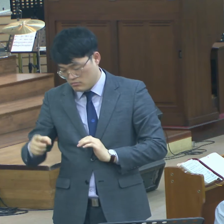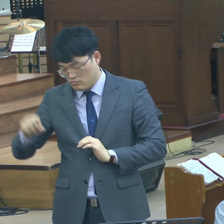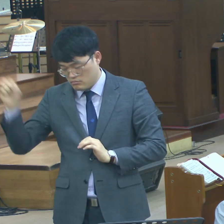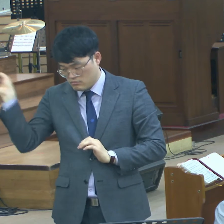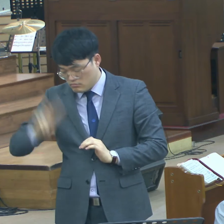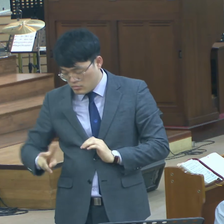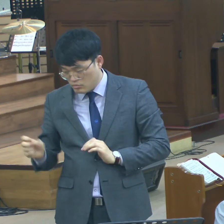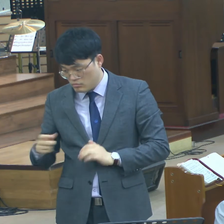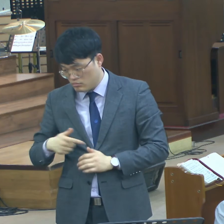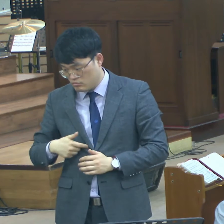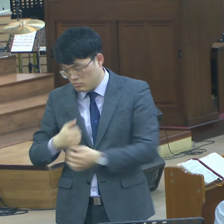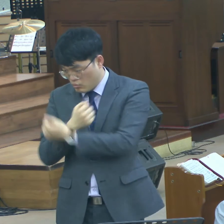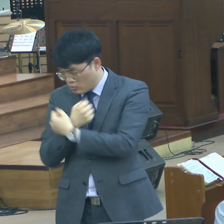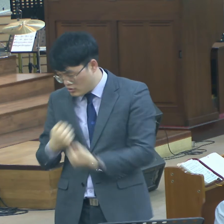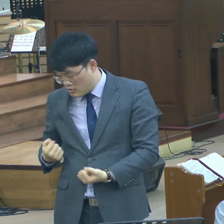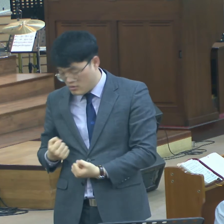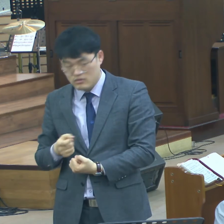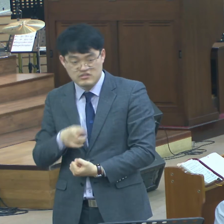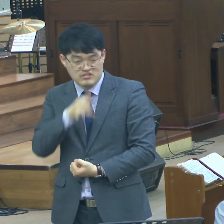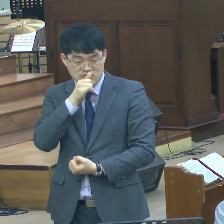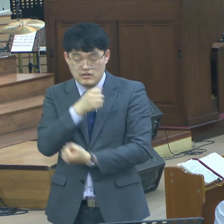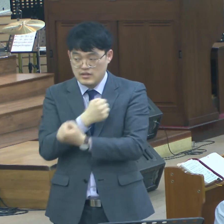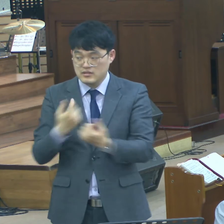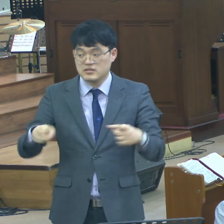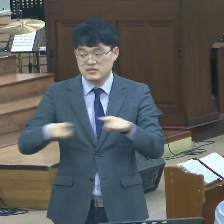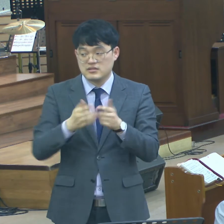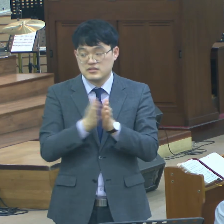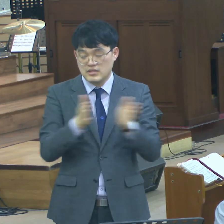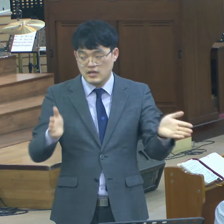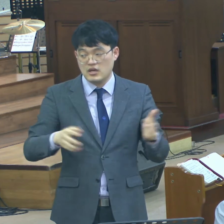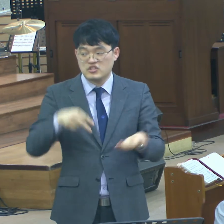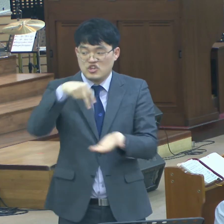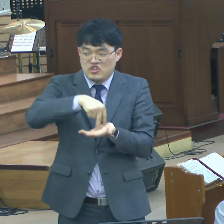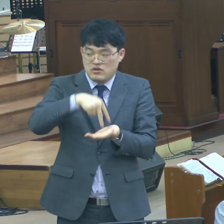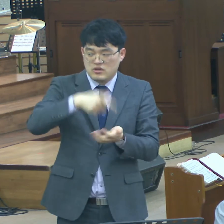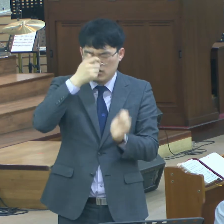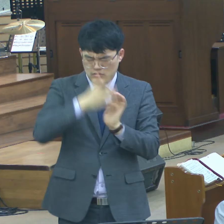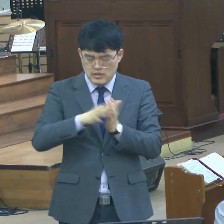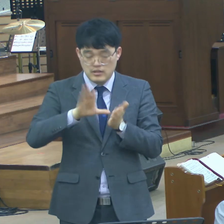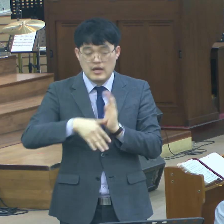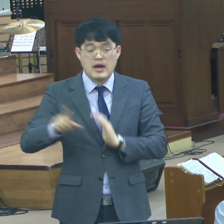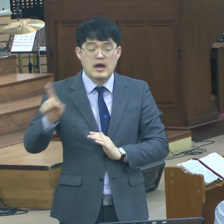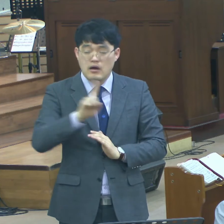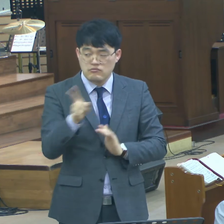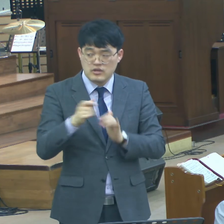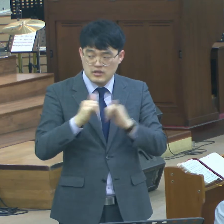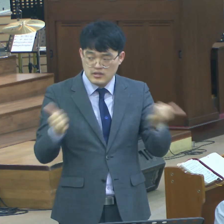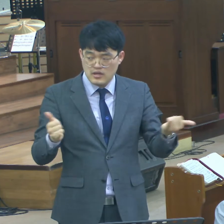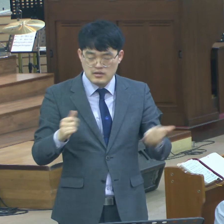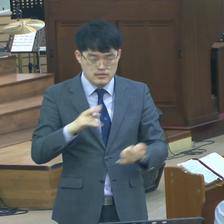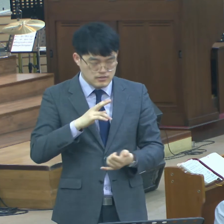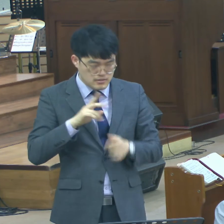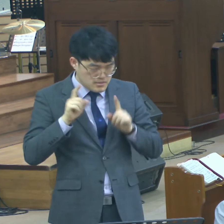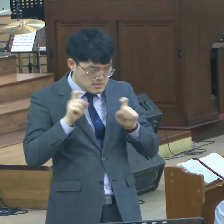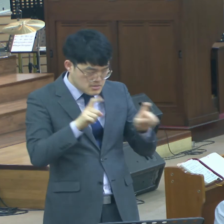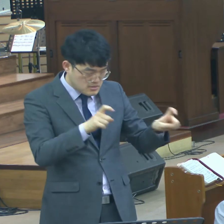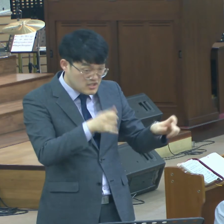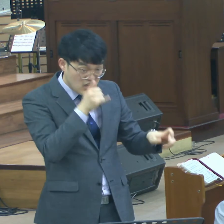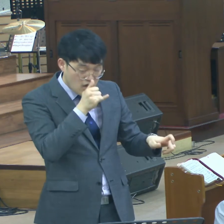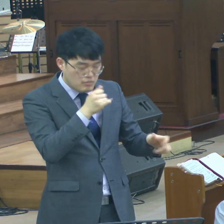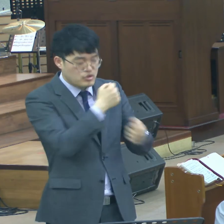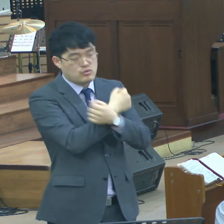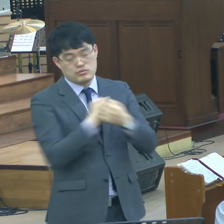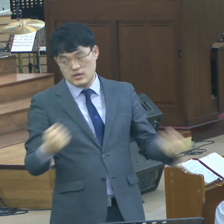용서를 또 말씀하세요. 자 같이 한번 읽겠습니다. 시작. 서서 기도할 때 아무에게나 혐의가 있거든